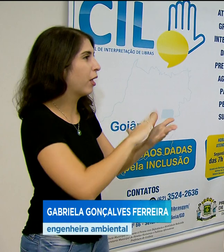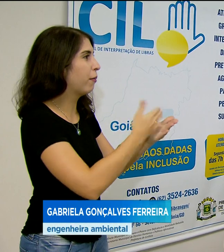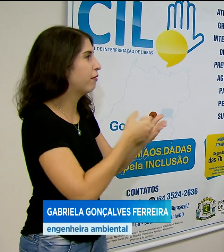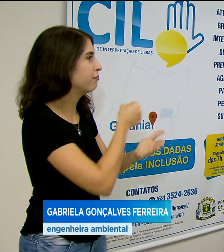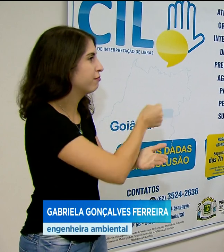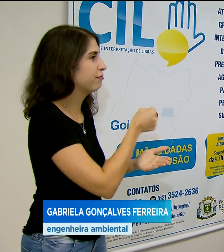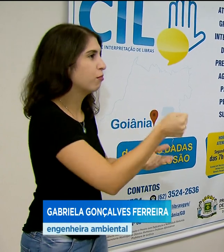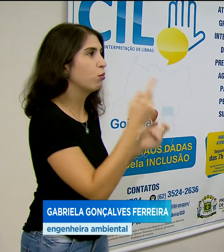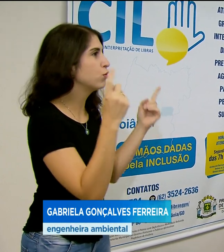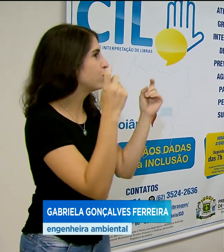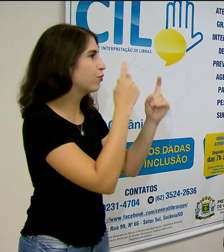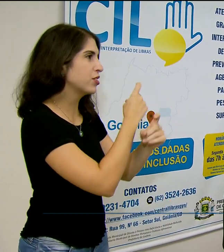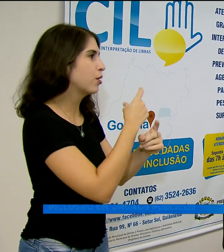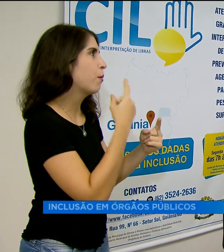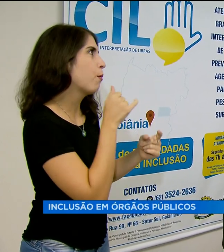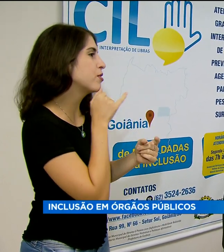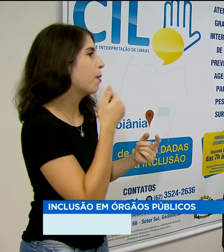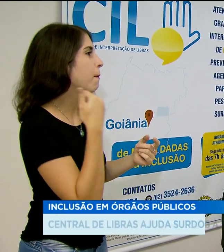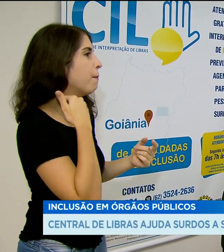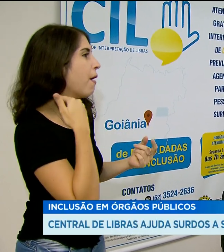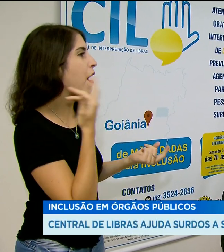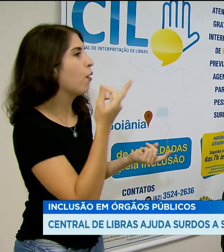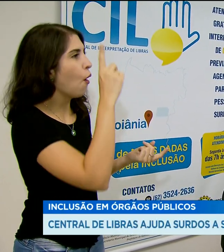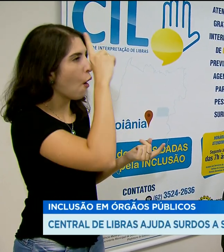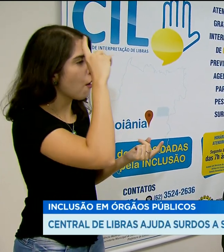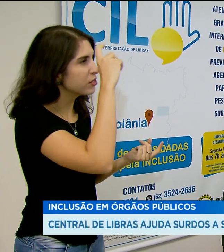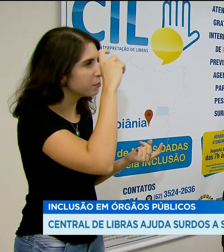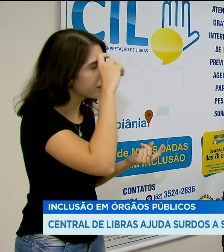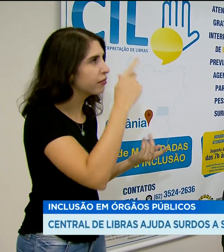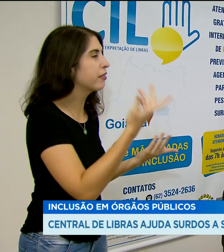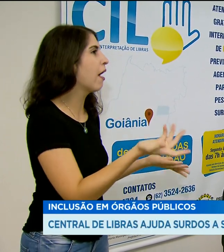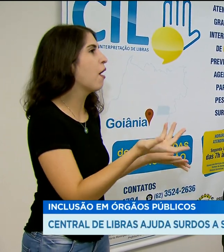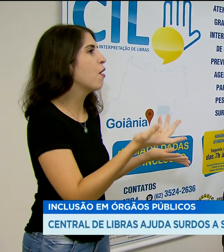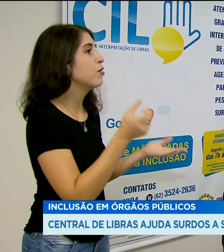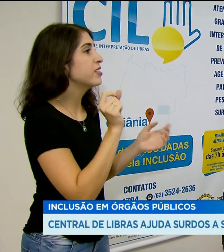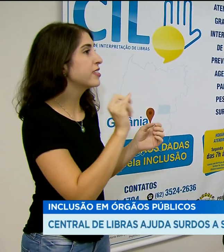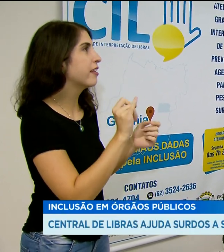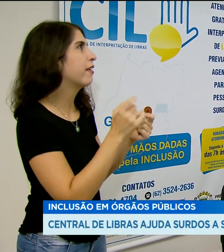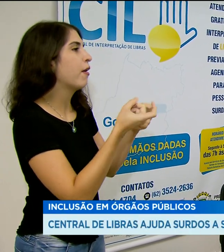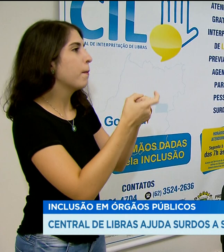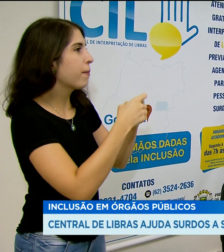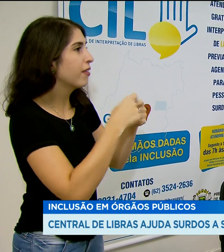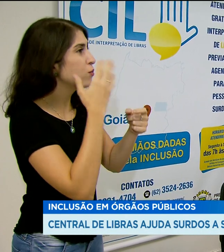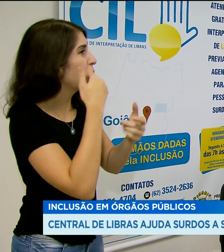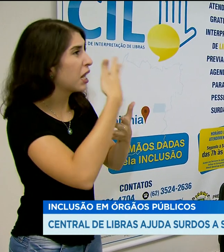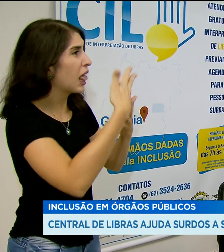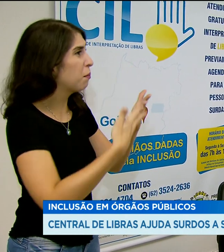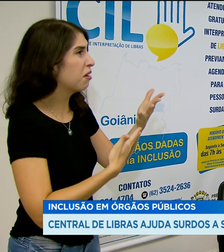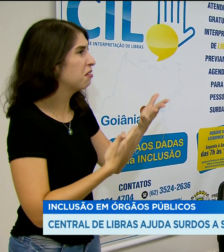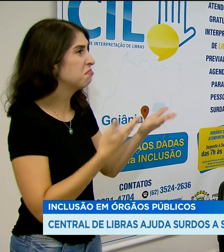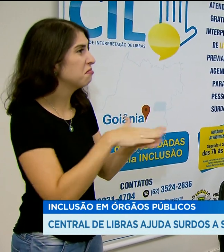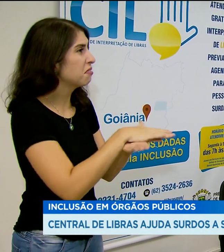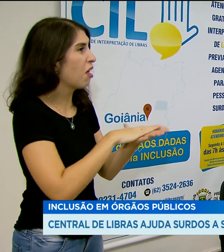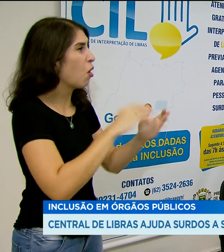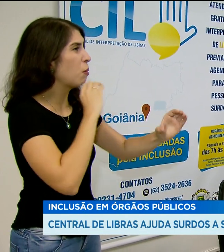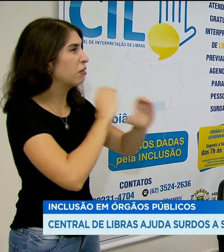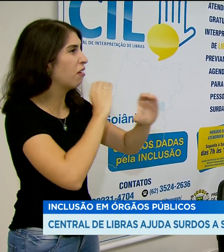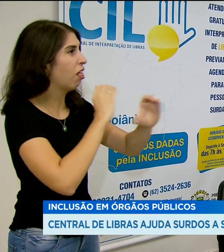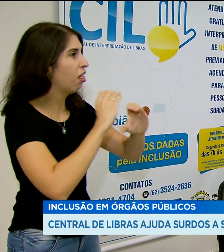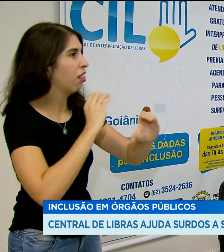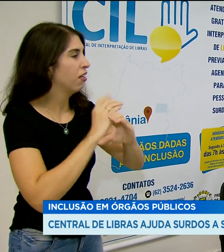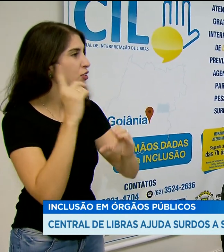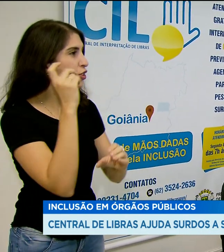dificuldades para a interpretação. Era muito difícil. Banco, hospital, médico.